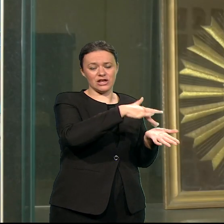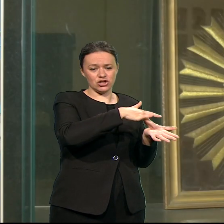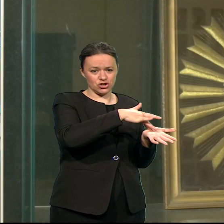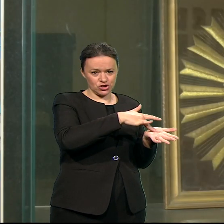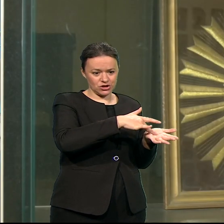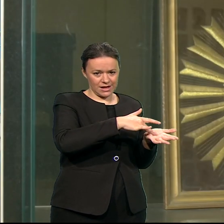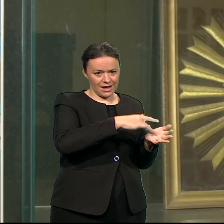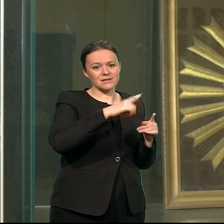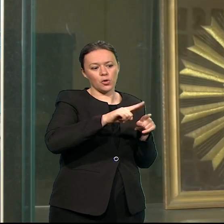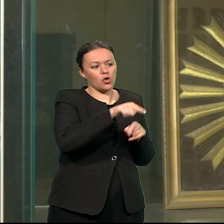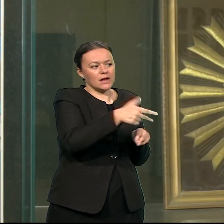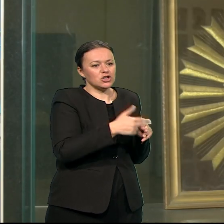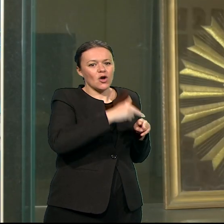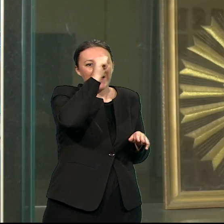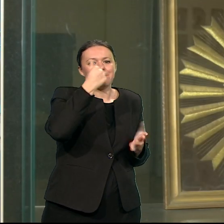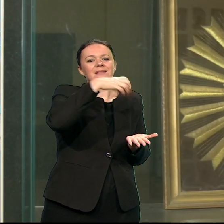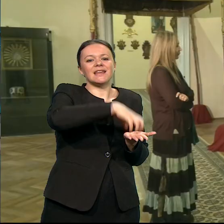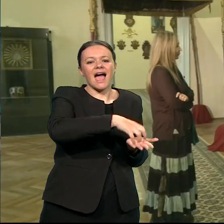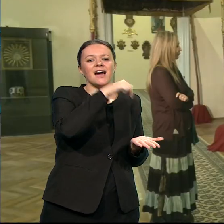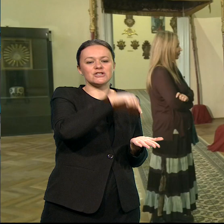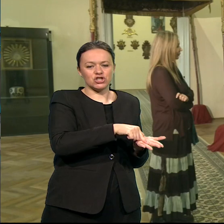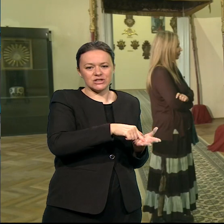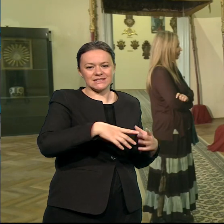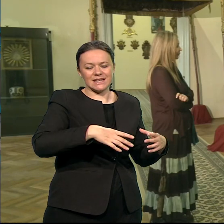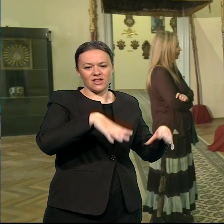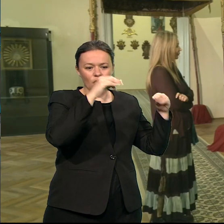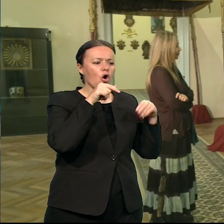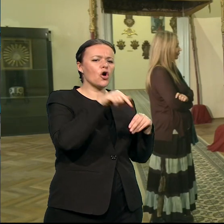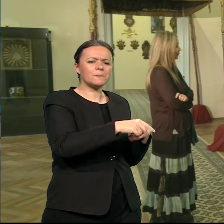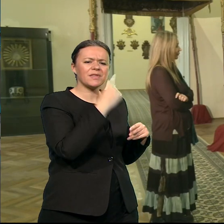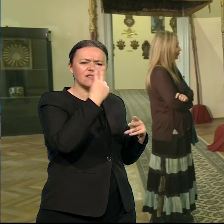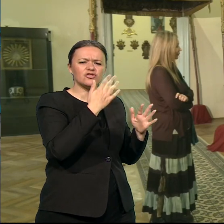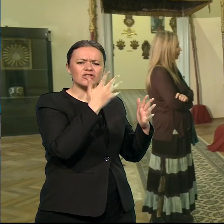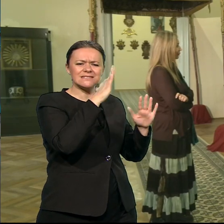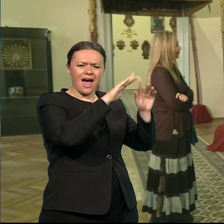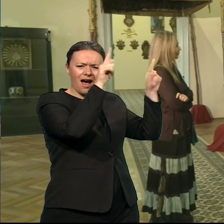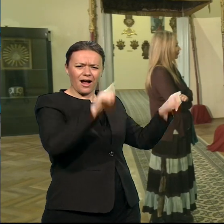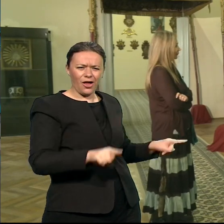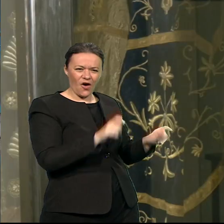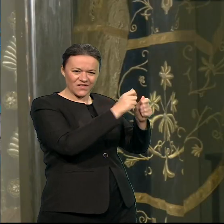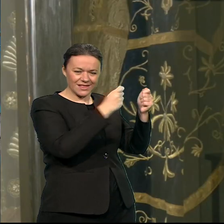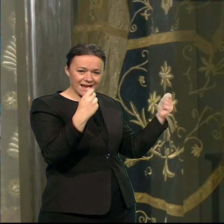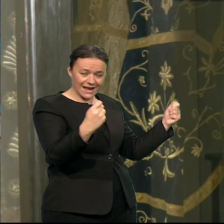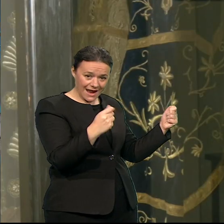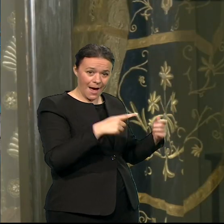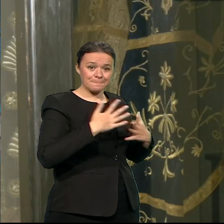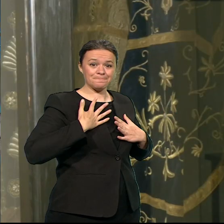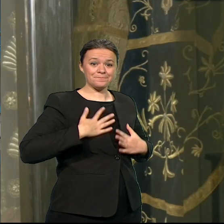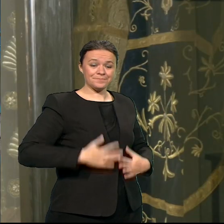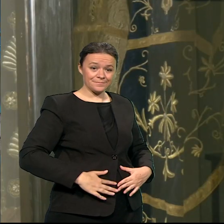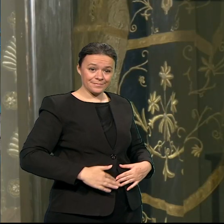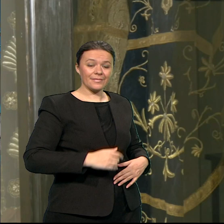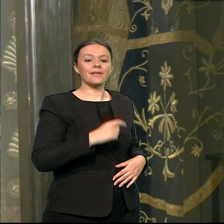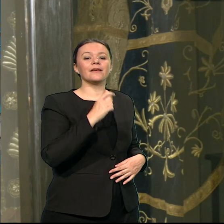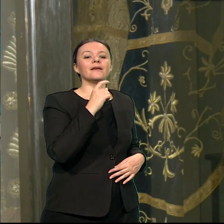zove Patrijaršijski dvor. U ovoj ovde vitrini prva do nas je crkvena odežda,